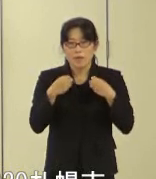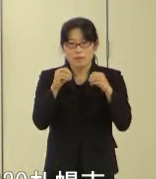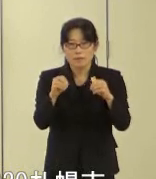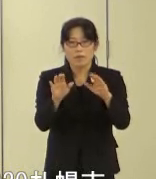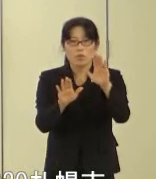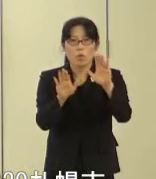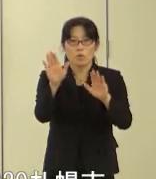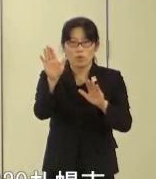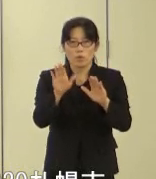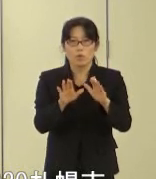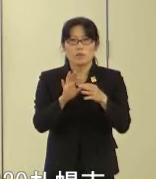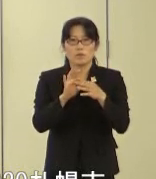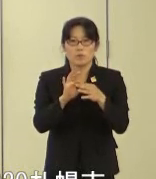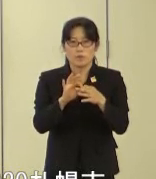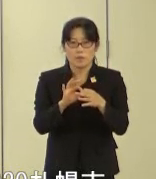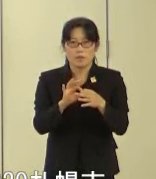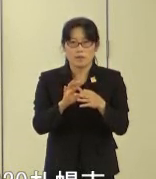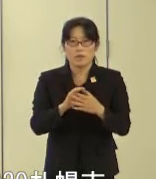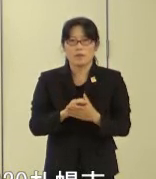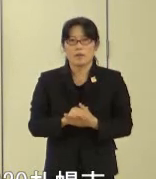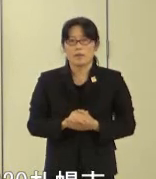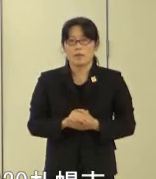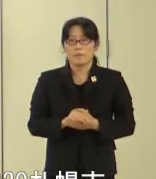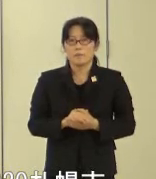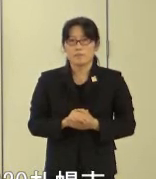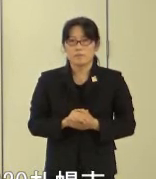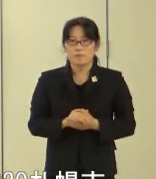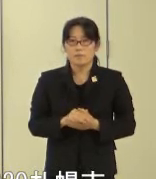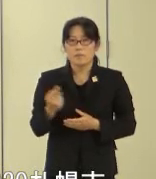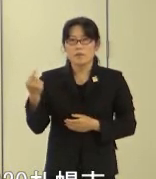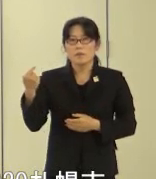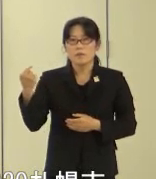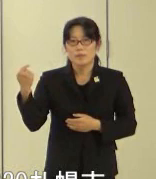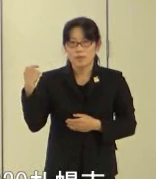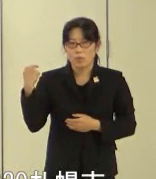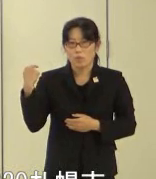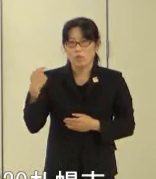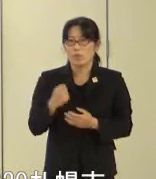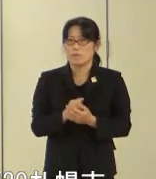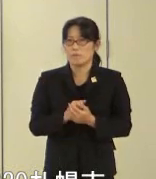でありますけれども、昨日